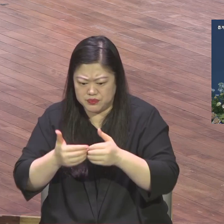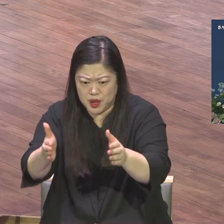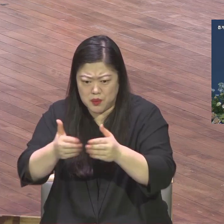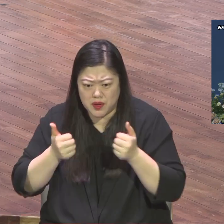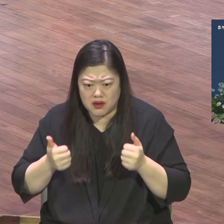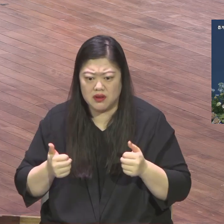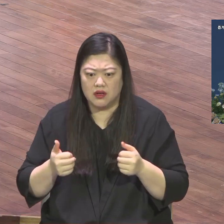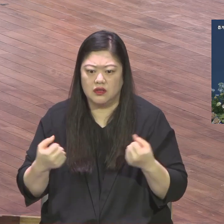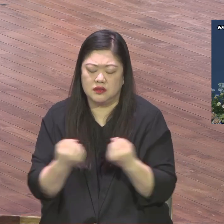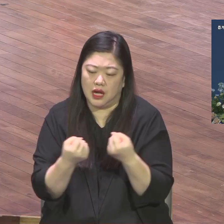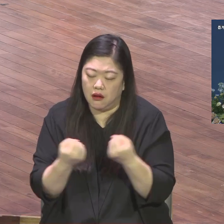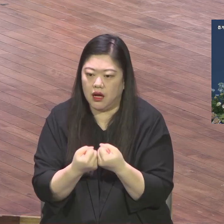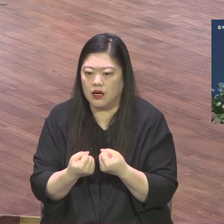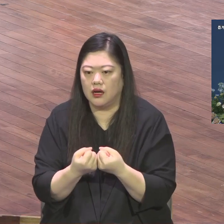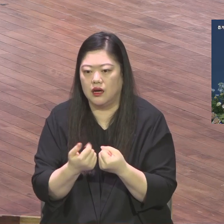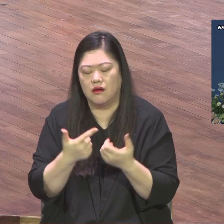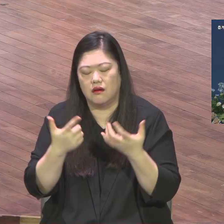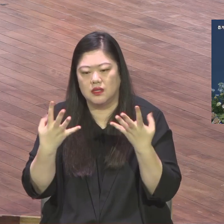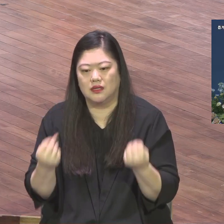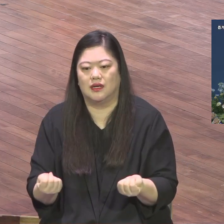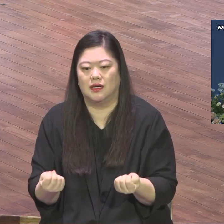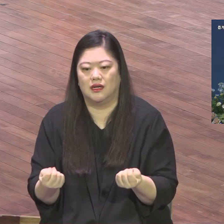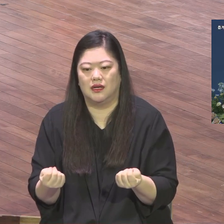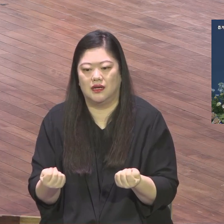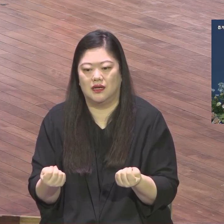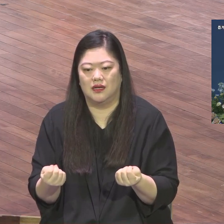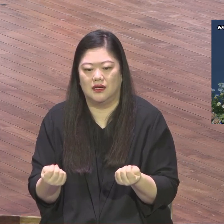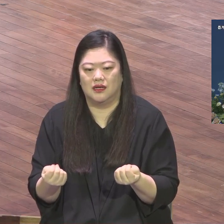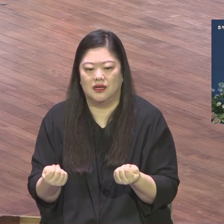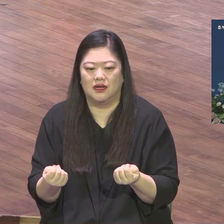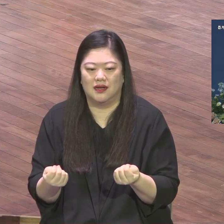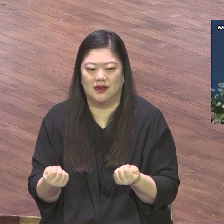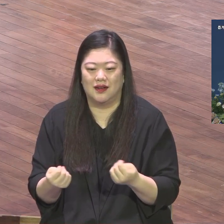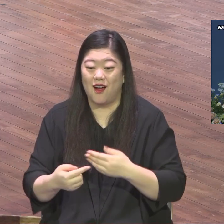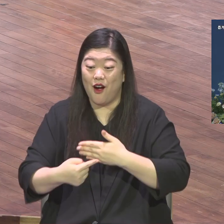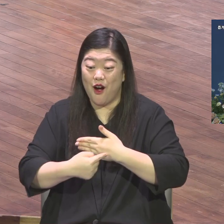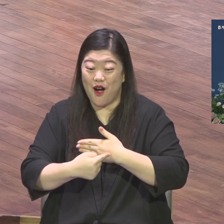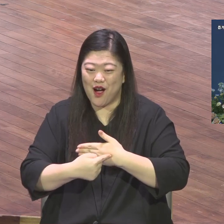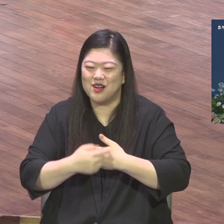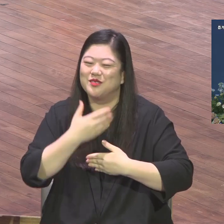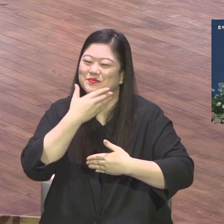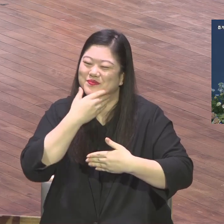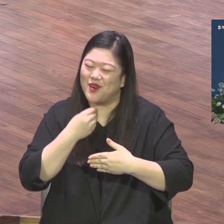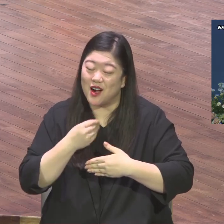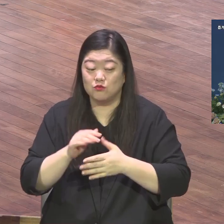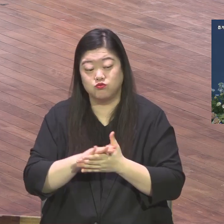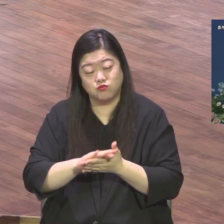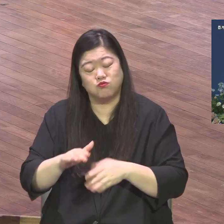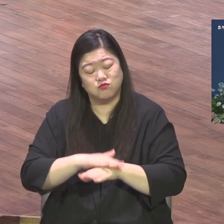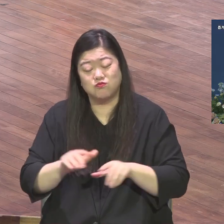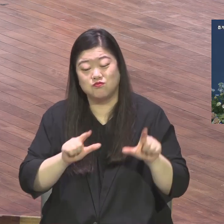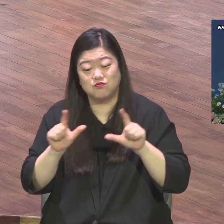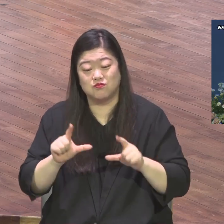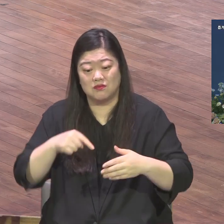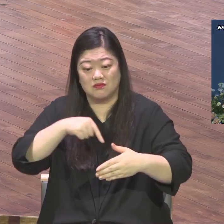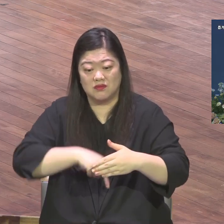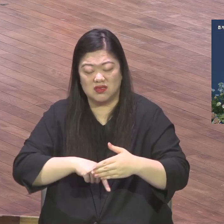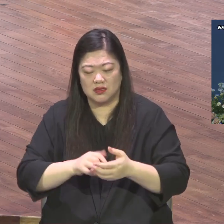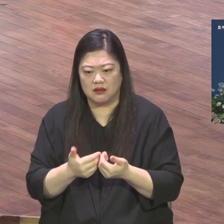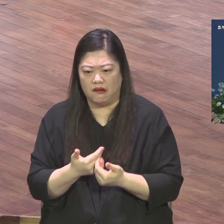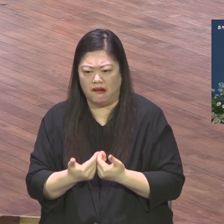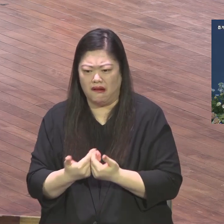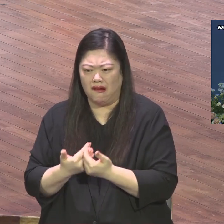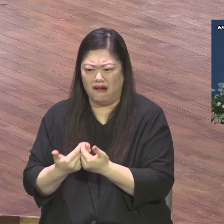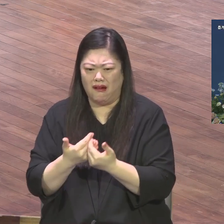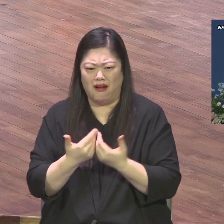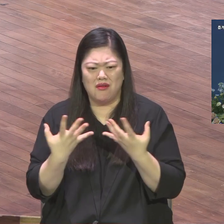알지도 못하는 상처들이 그래서 어려움이 많습니다. 끝으로 드러나는 여러 가지 이유가 있겠지만 우리는 본질적 이유를